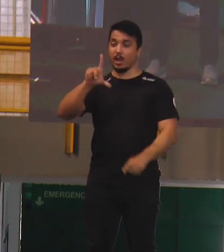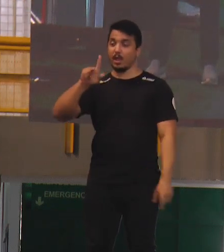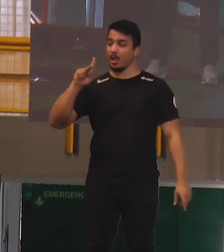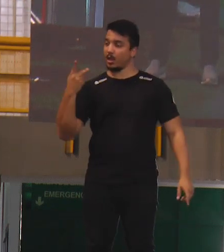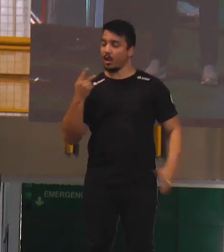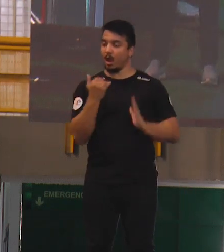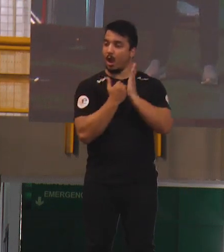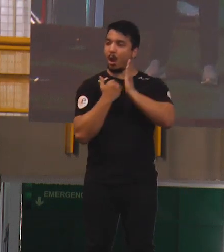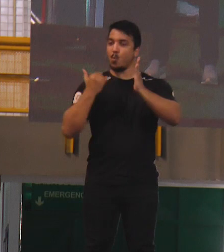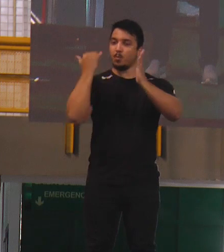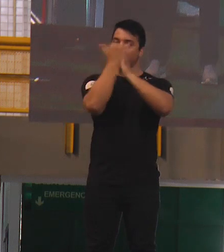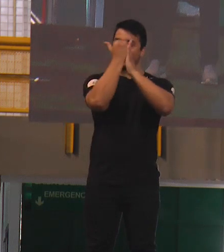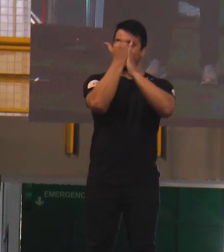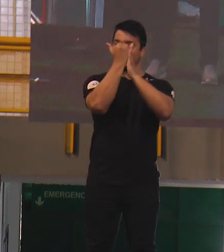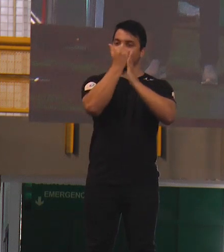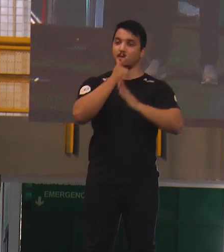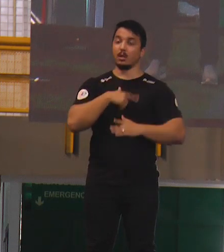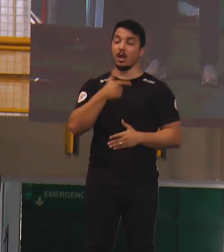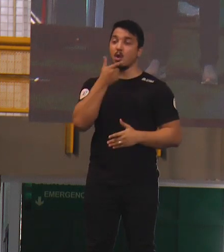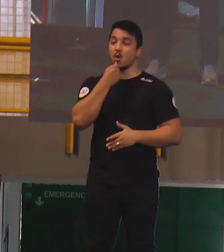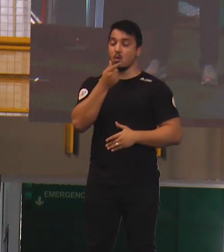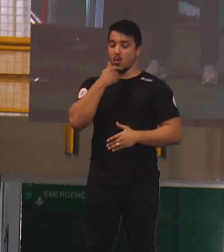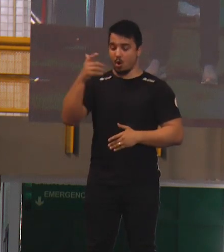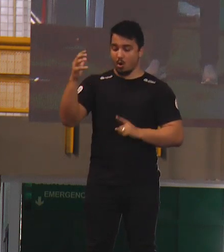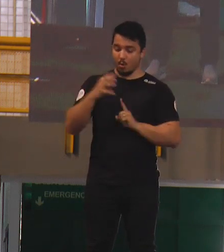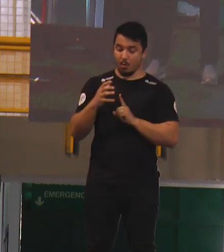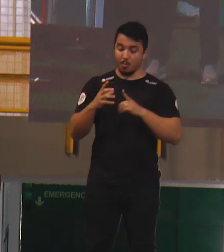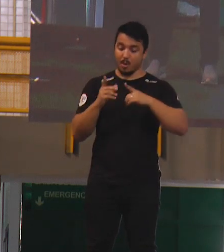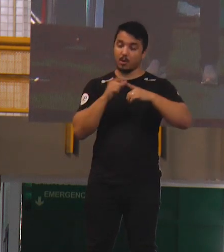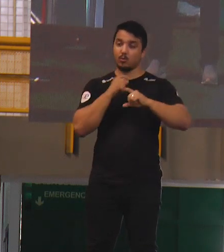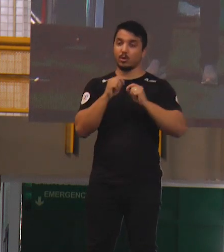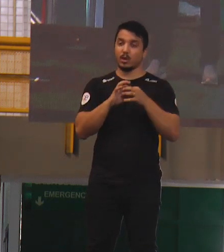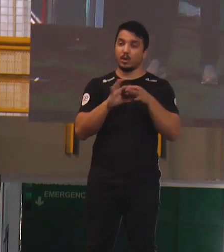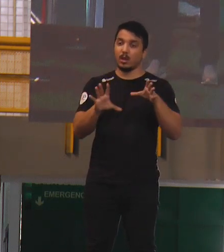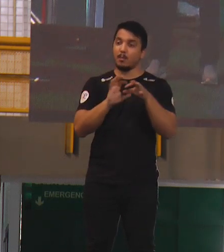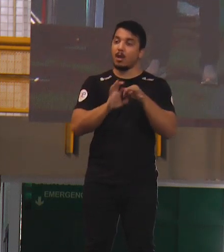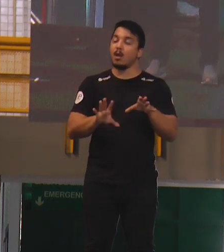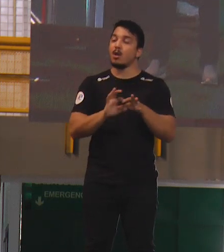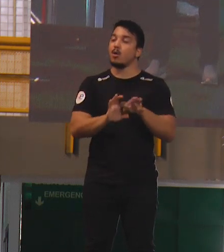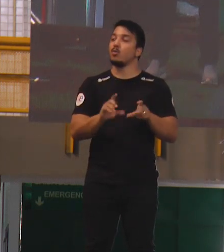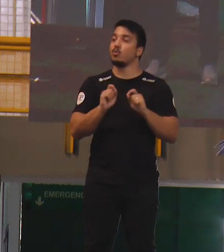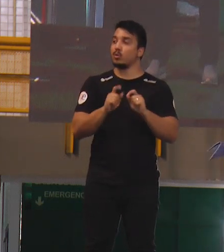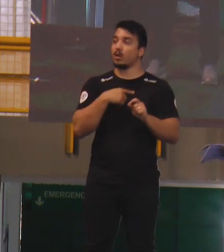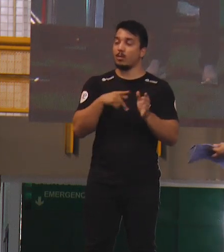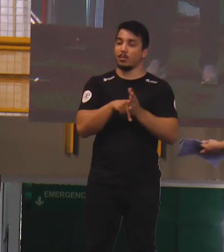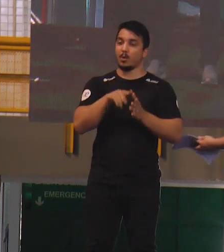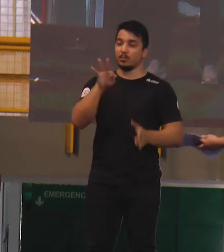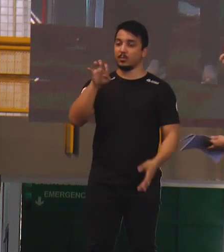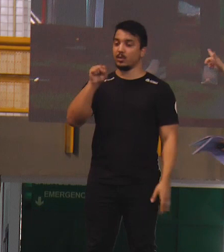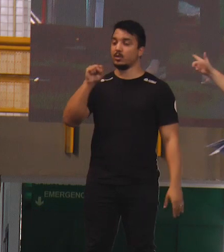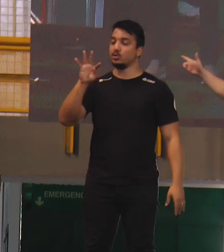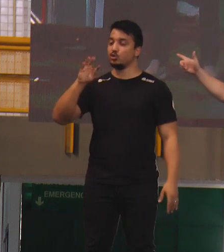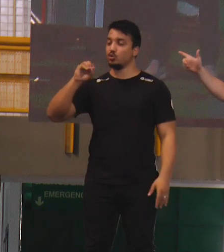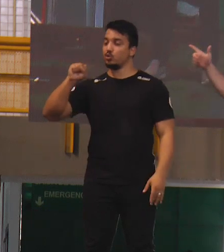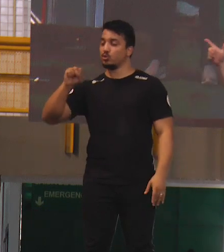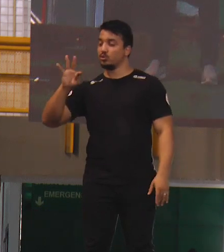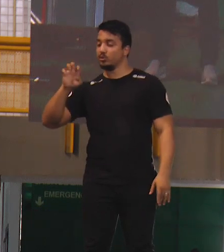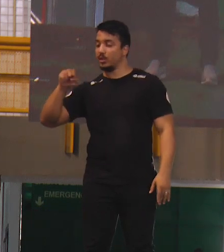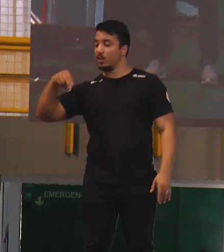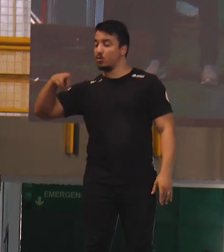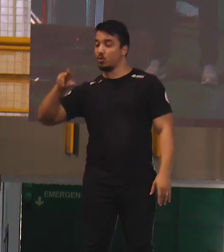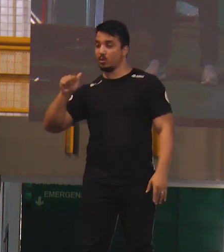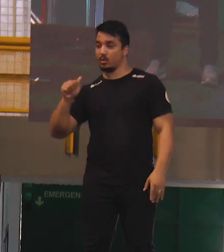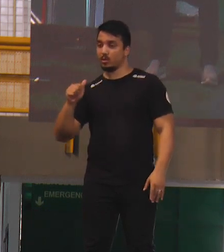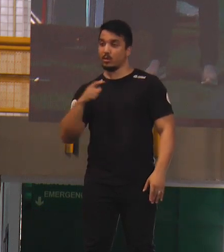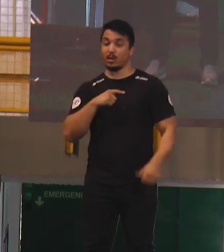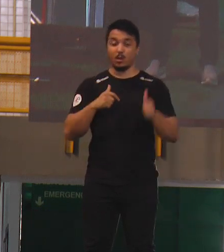LH. O LH no homem estimula a produção e liberação de quem? De testosterona. Enquanto que o